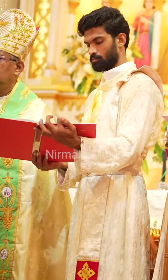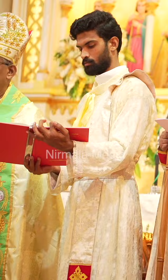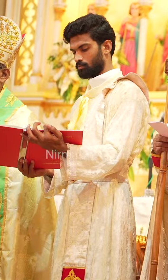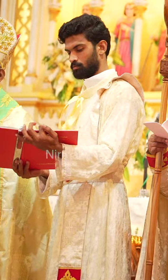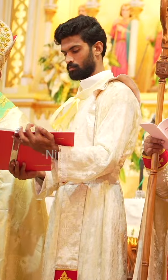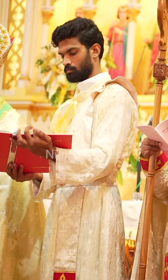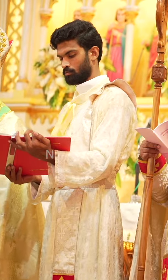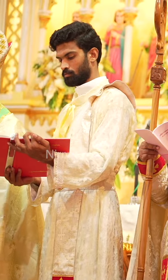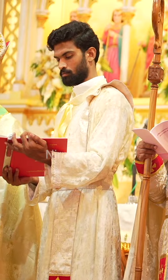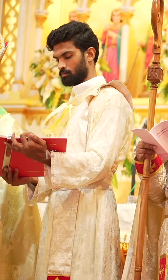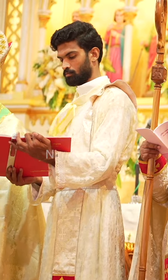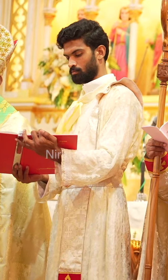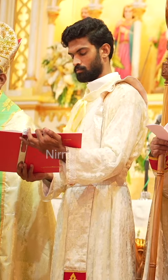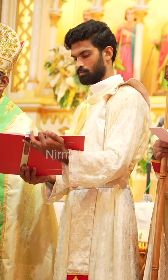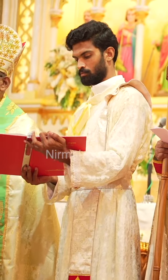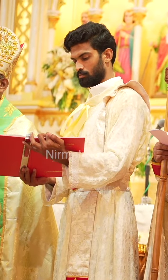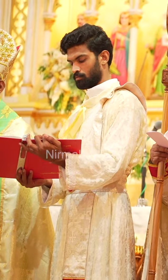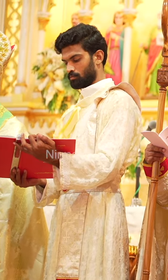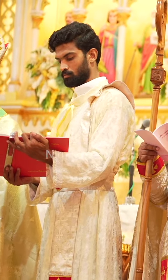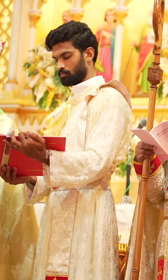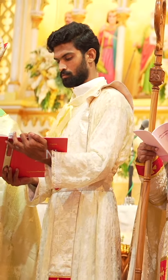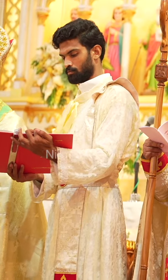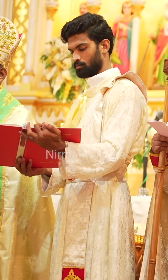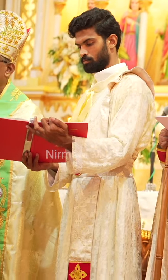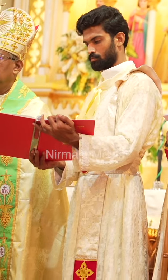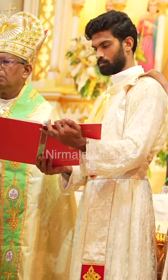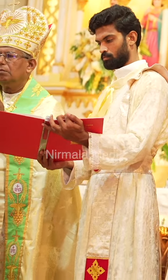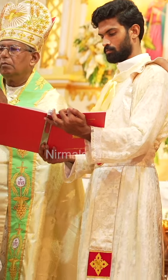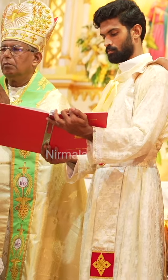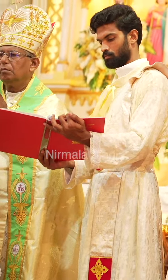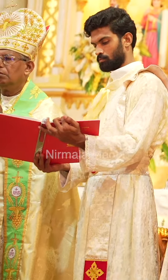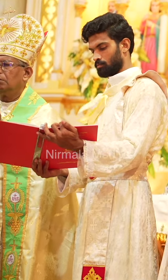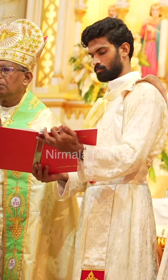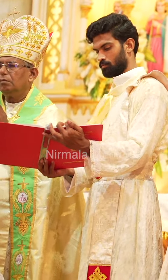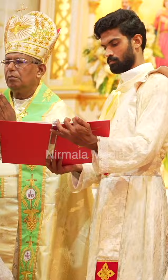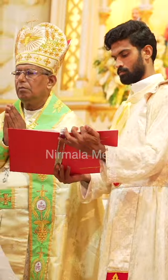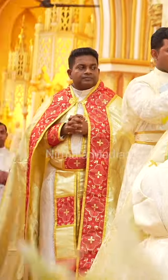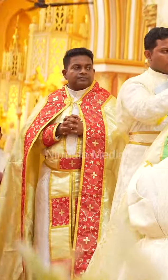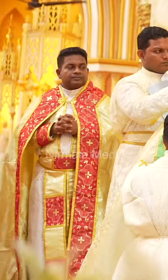നിയുക്തനായിരിക്കുന്ന ശംശാന ജോസഫിന് വേണ്ടി നിങ്ങൾ പ്രാർത്ഥിക്കുവിൻ.